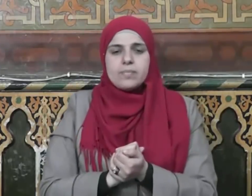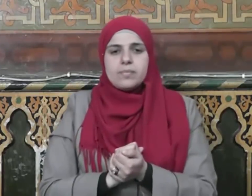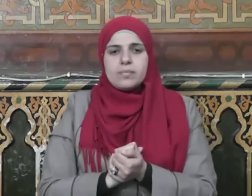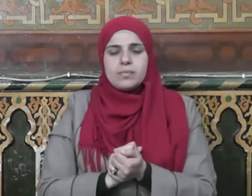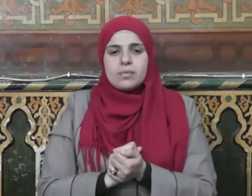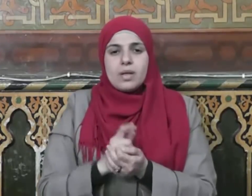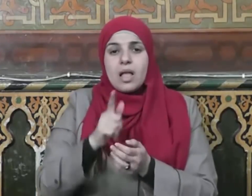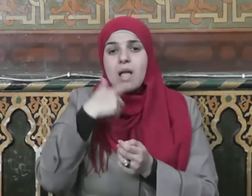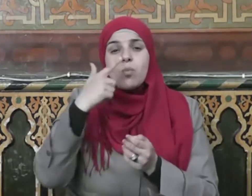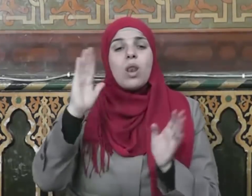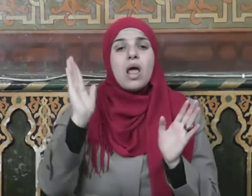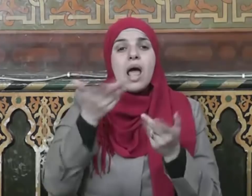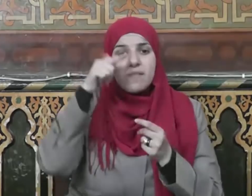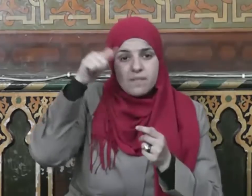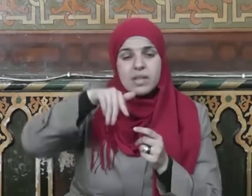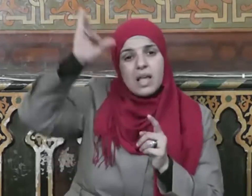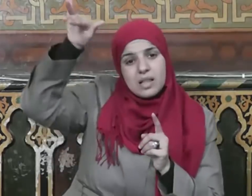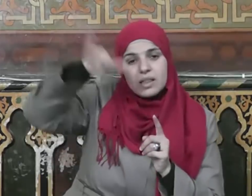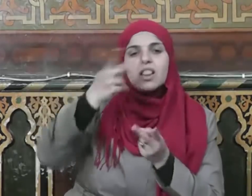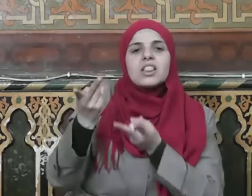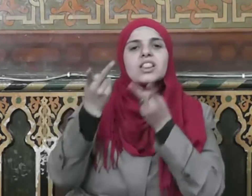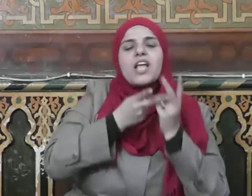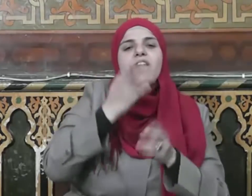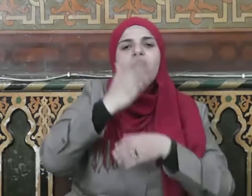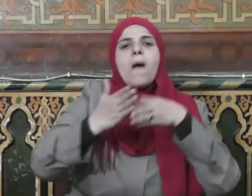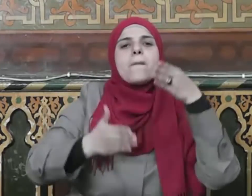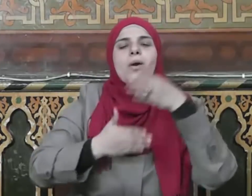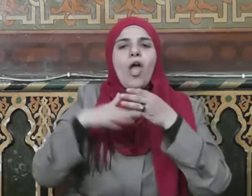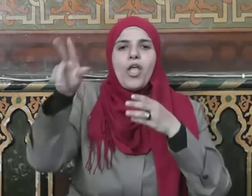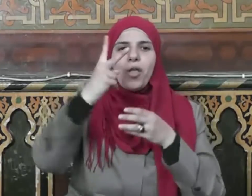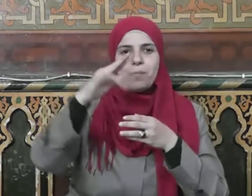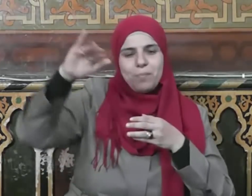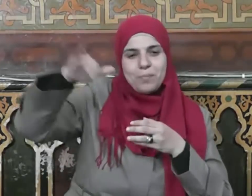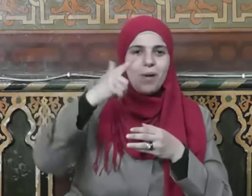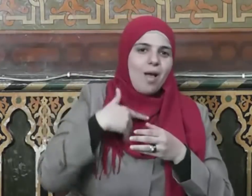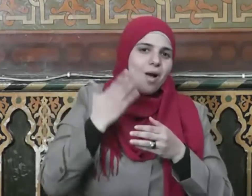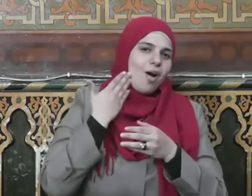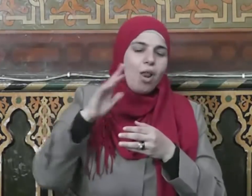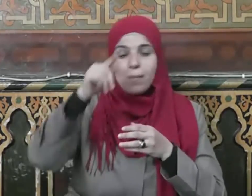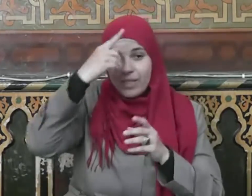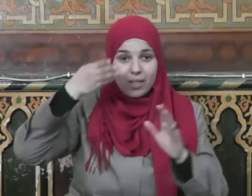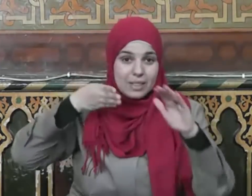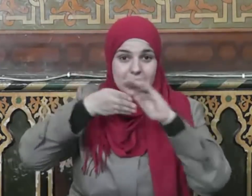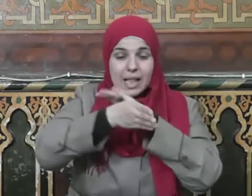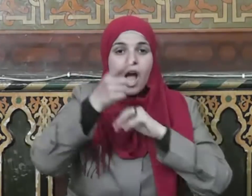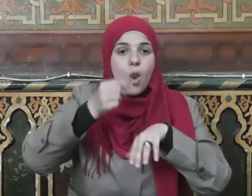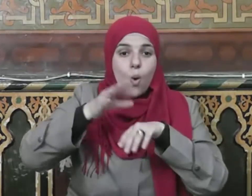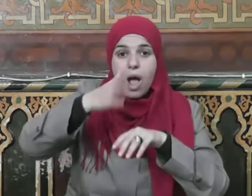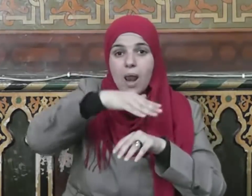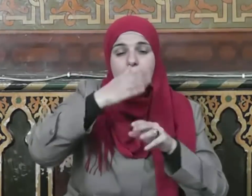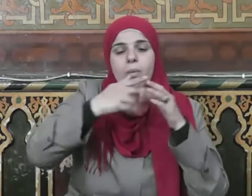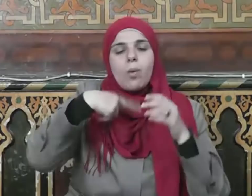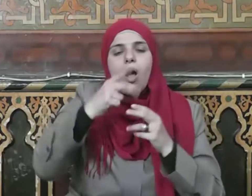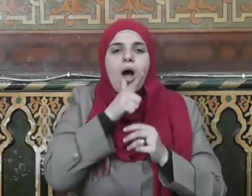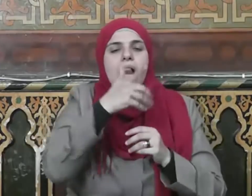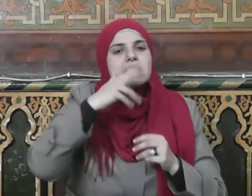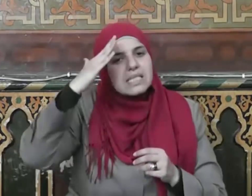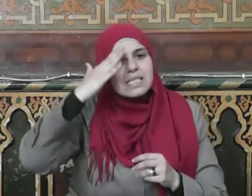هل أتاك حديث ضيف إبراهيم المكرمين إذ دخلوا عليه فقالوا سلاما قال